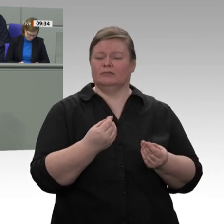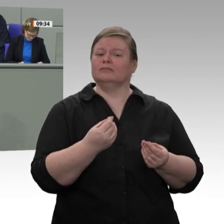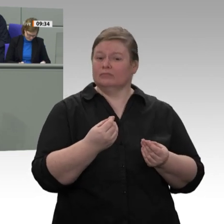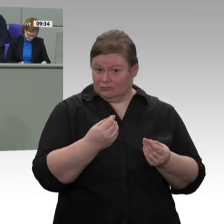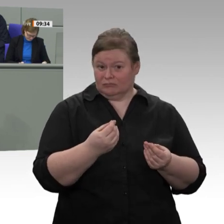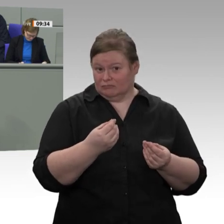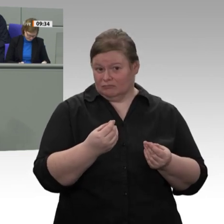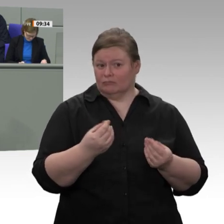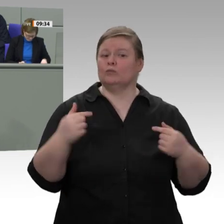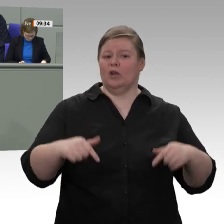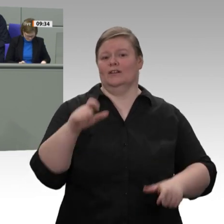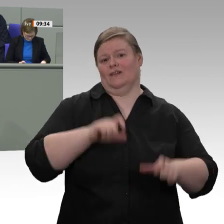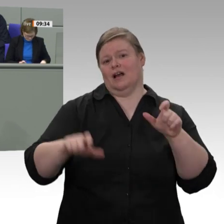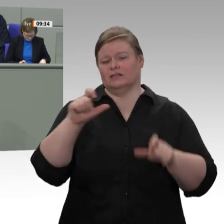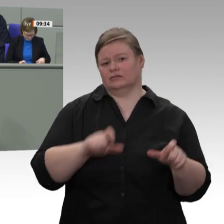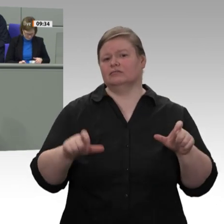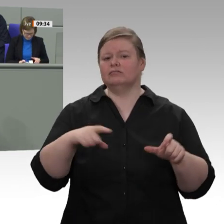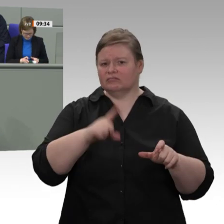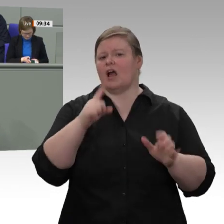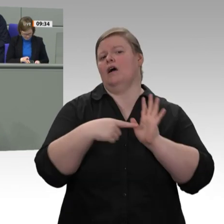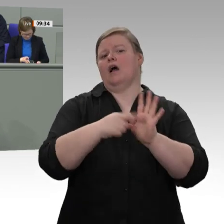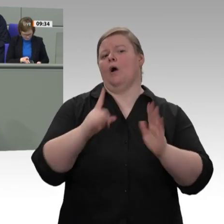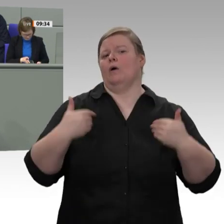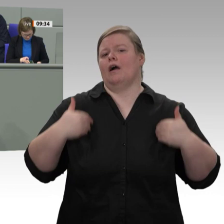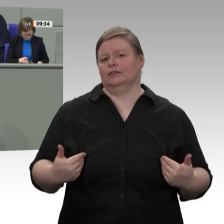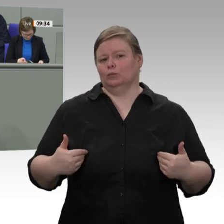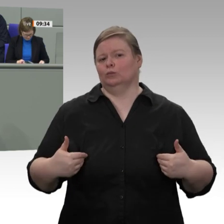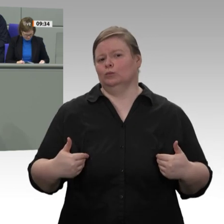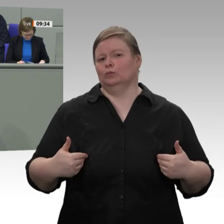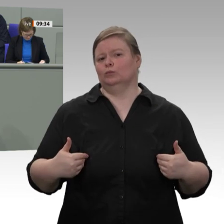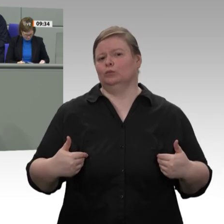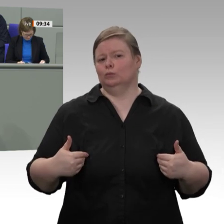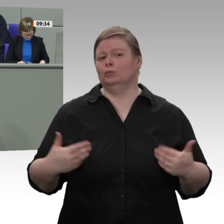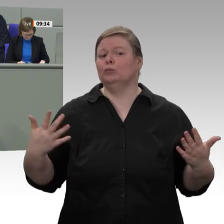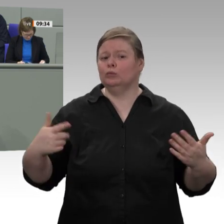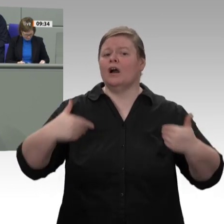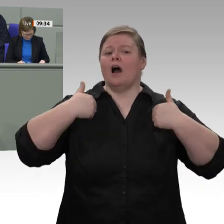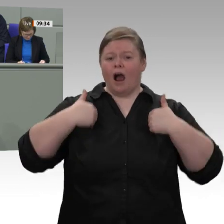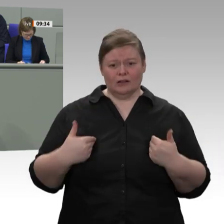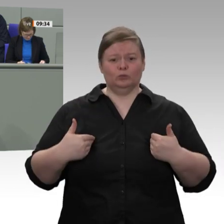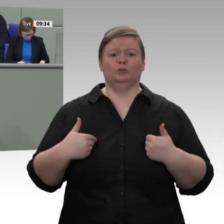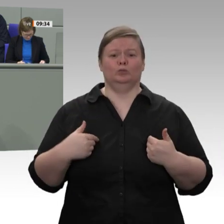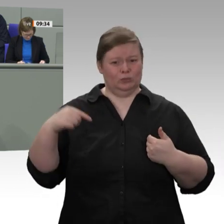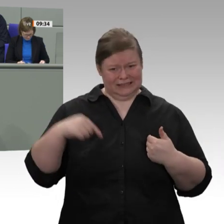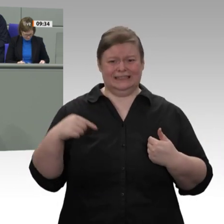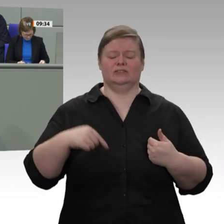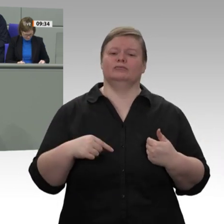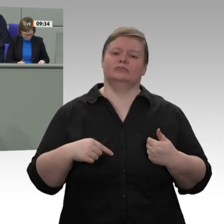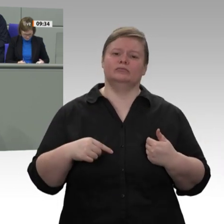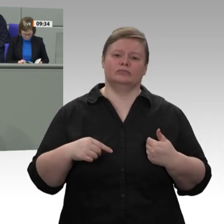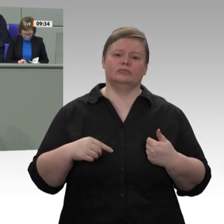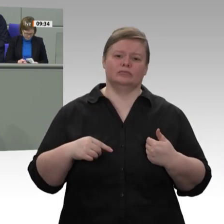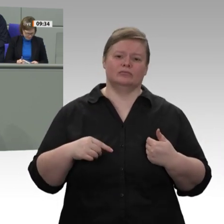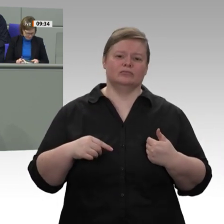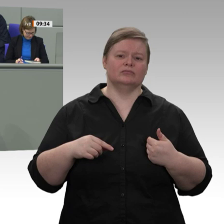so wichtig. Und vielleicht darf ich denen mal sagen, die ihn bedrohen und die ihn angreifen. Er ist Chemiker. Er hat